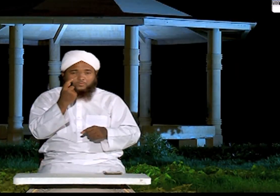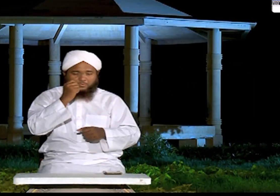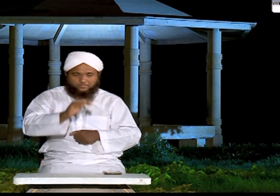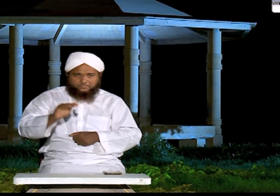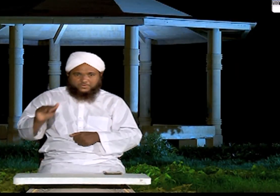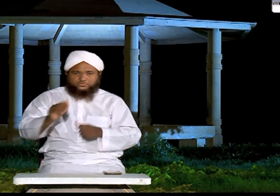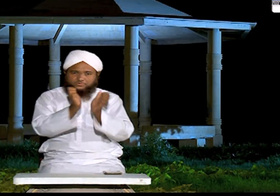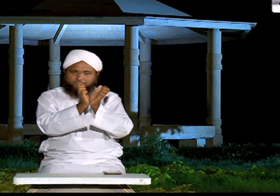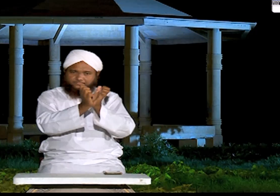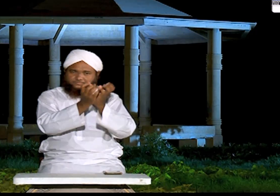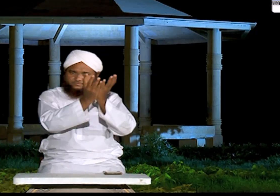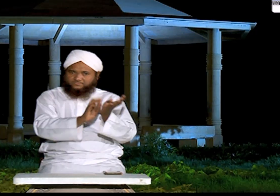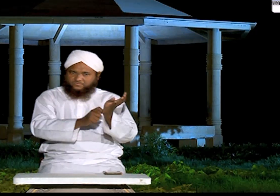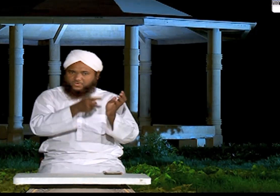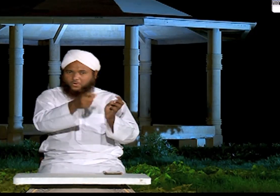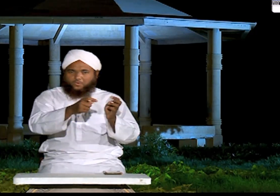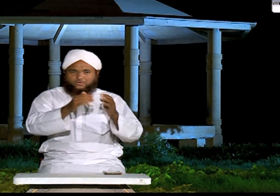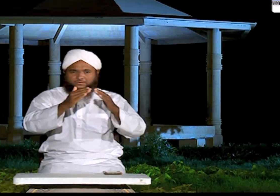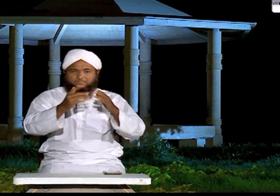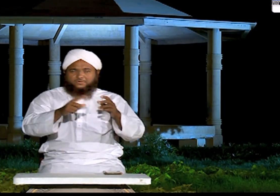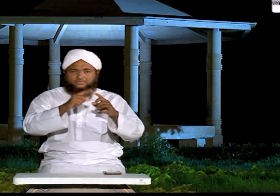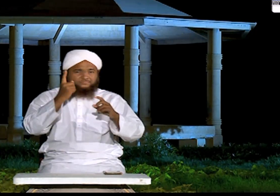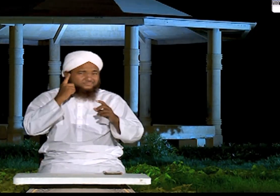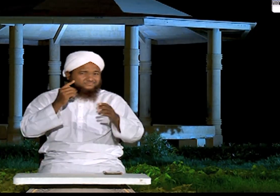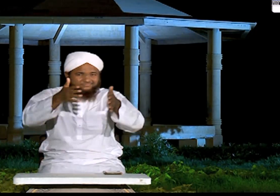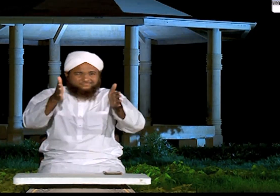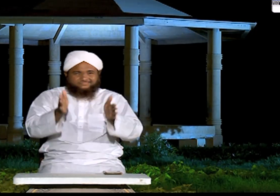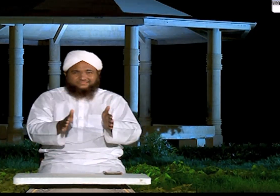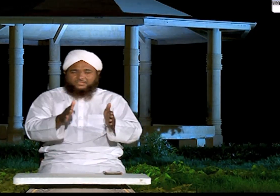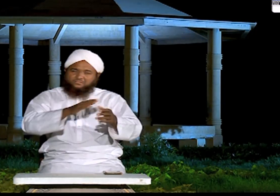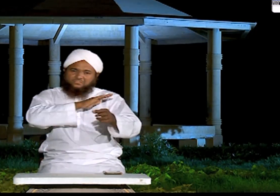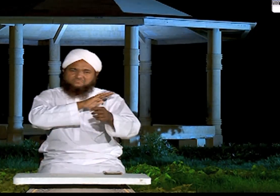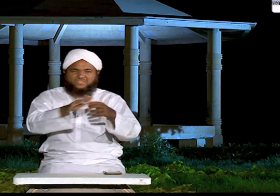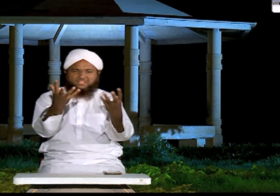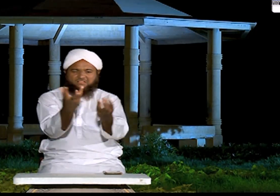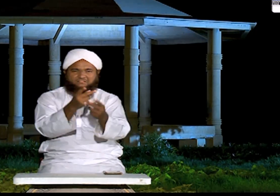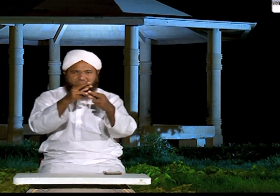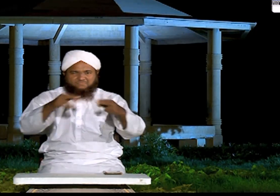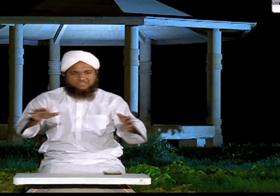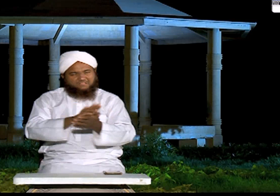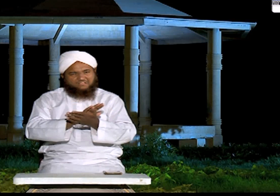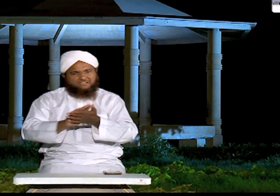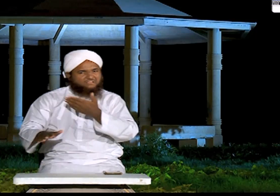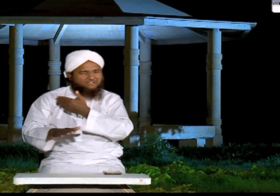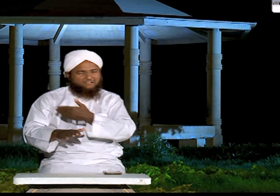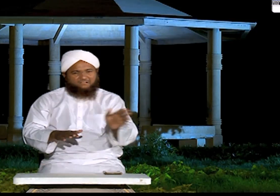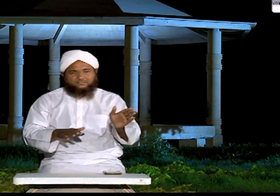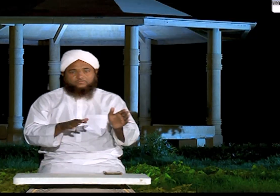قابے کو بھی گرا دے گا اور پھر قابے کا نام خربہ یعنی ویران جگہ ہو جائے گا خدا کا